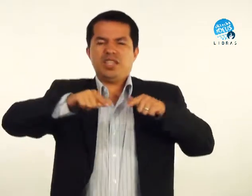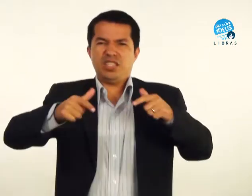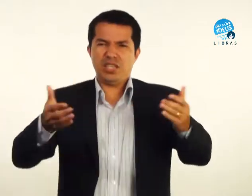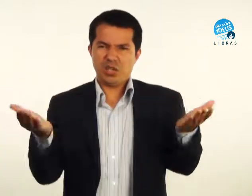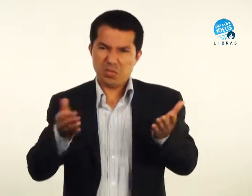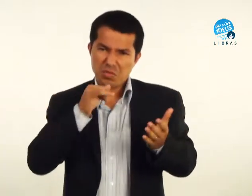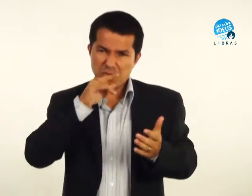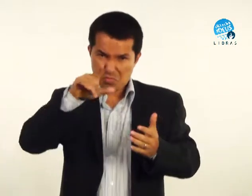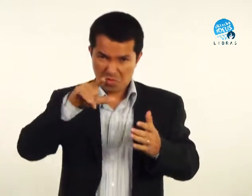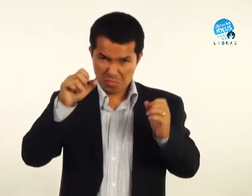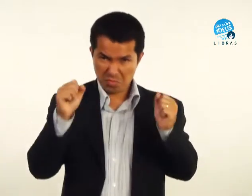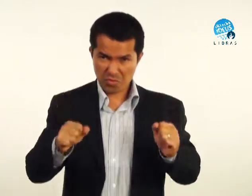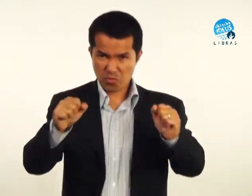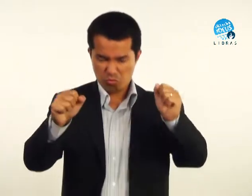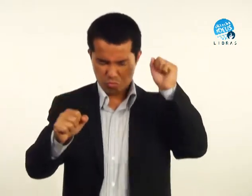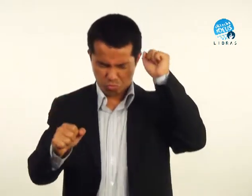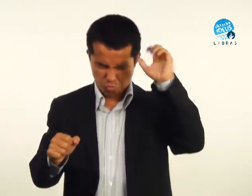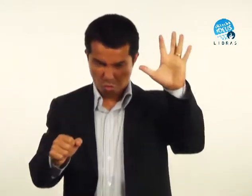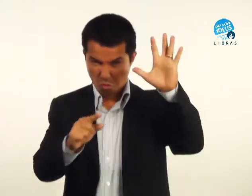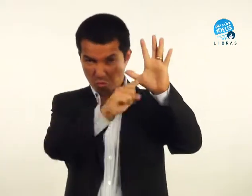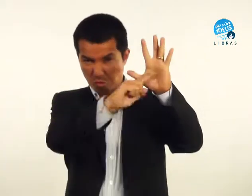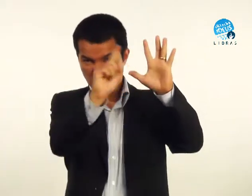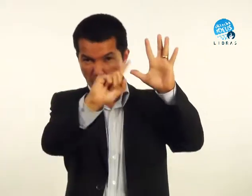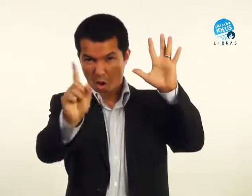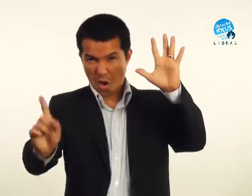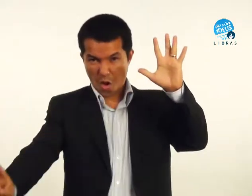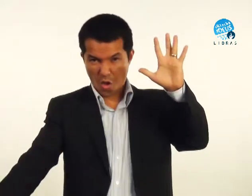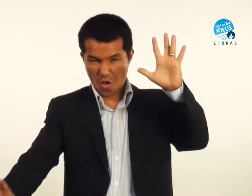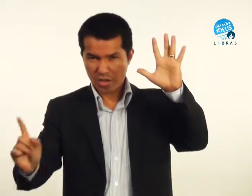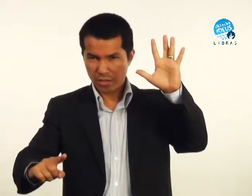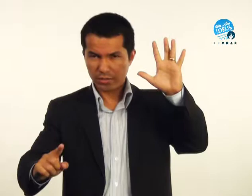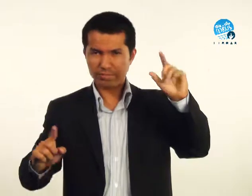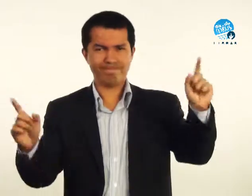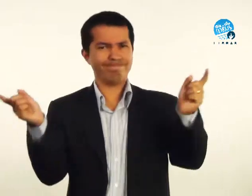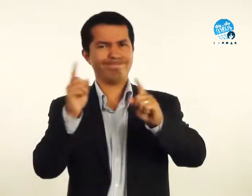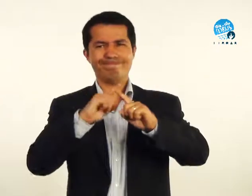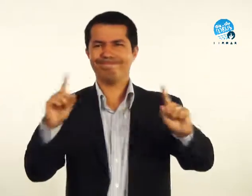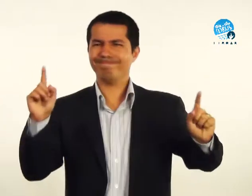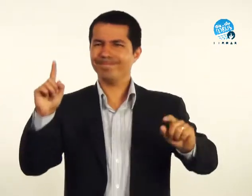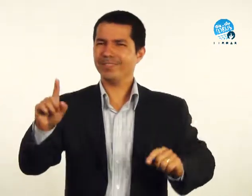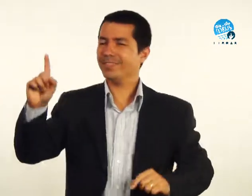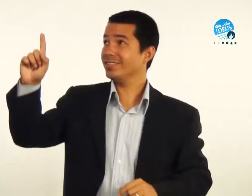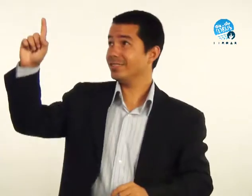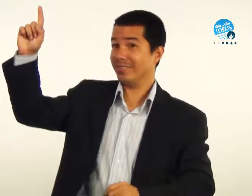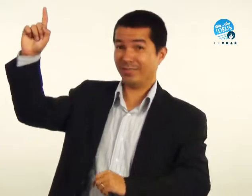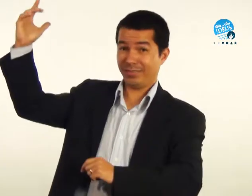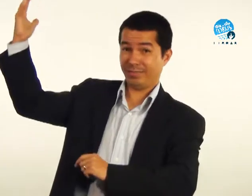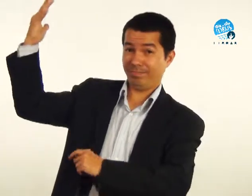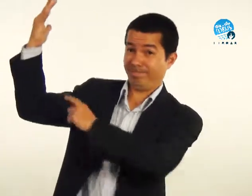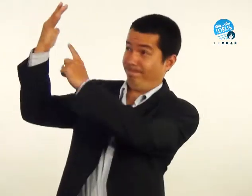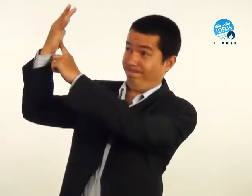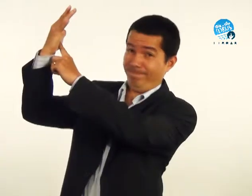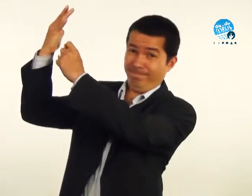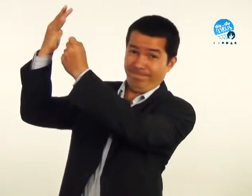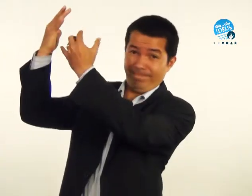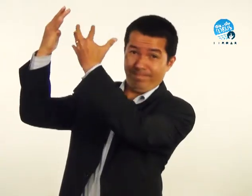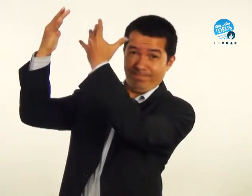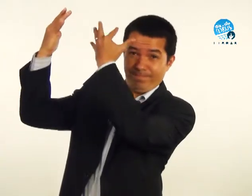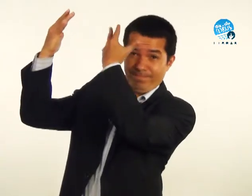dEle trabalha dentro de nós? Não é que tem um raio saindo da nossa mão, agora está poderoso, tocou. Não.